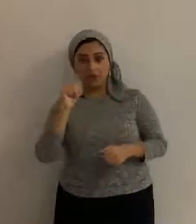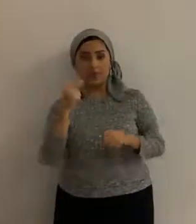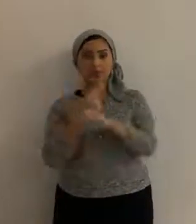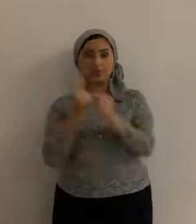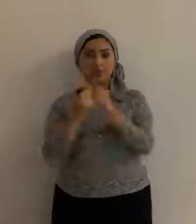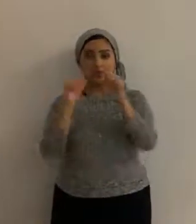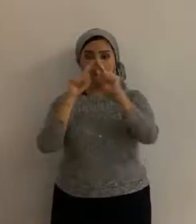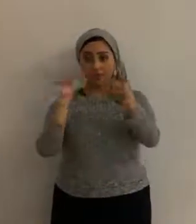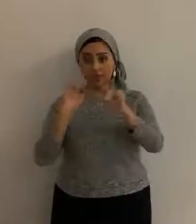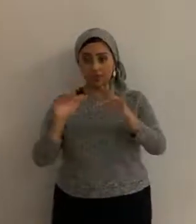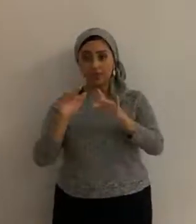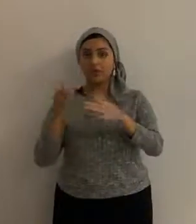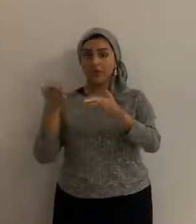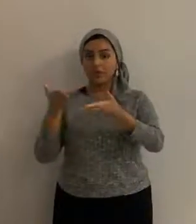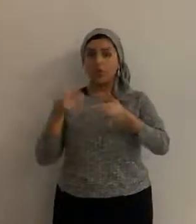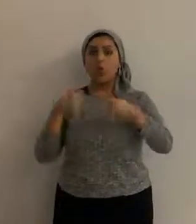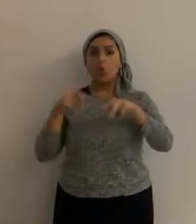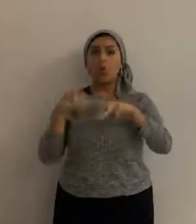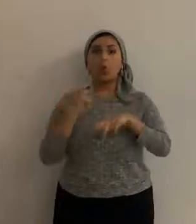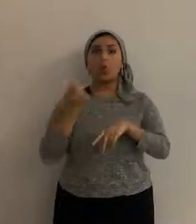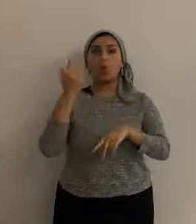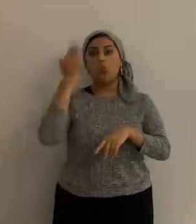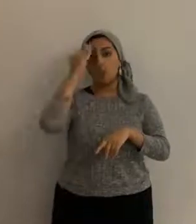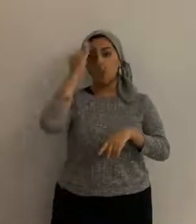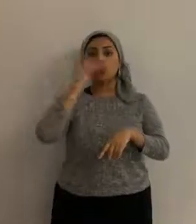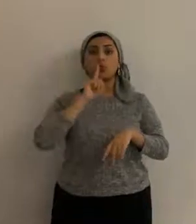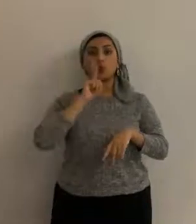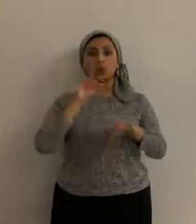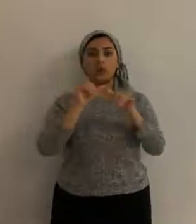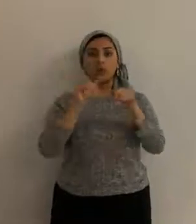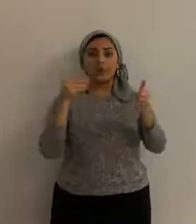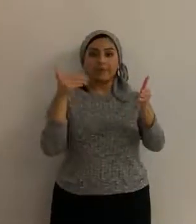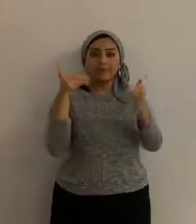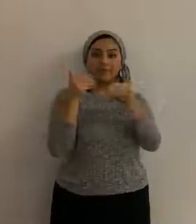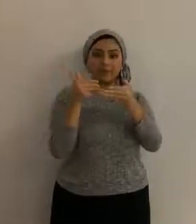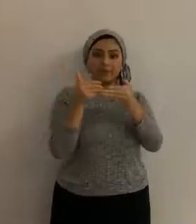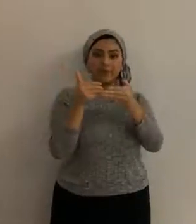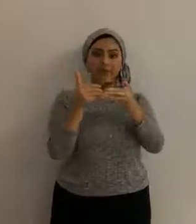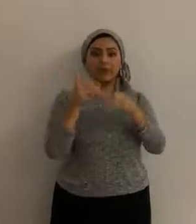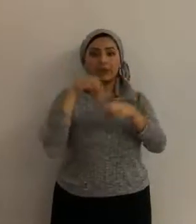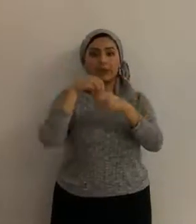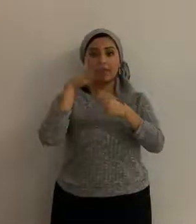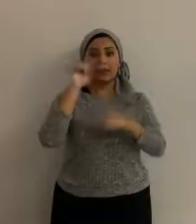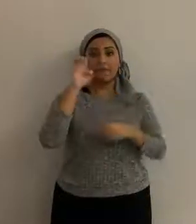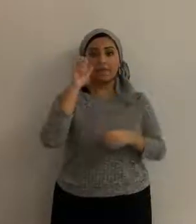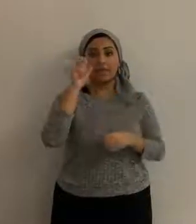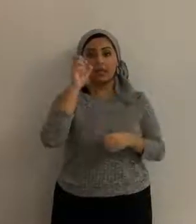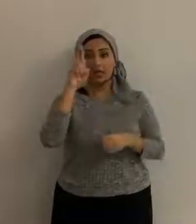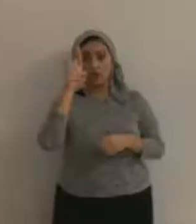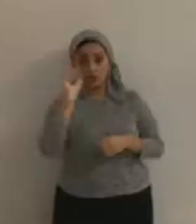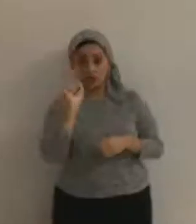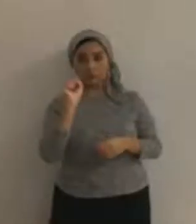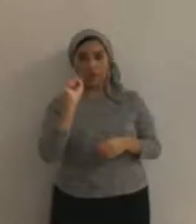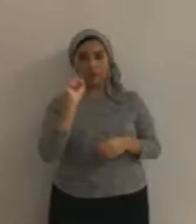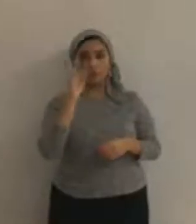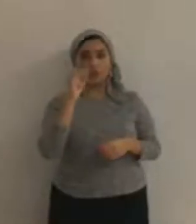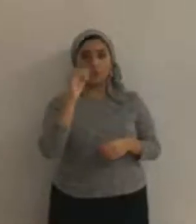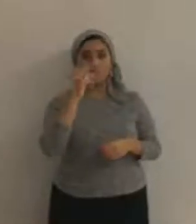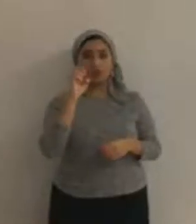ya nos permite saber las medidas aproximadas. Esto es en metros. El cótel, casi 44